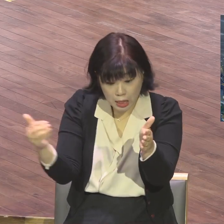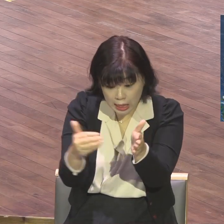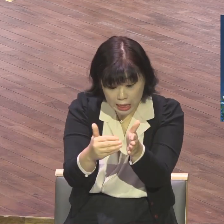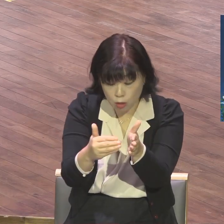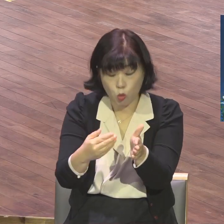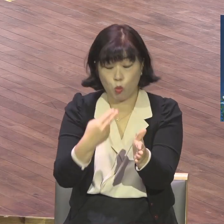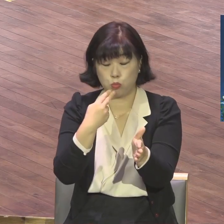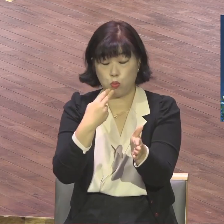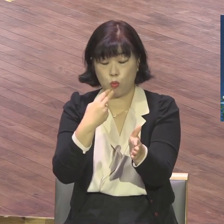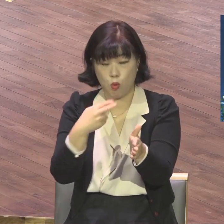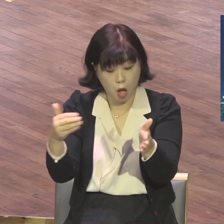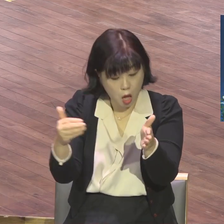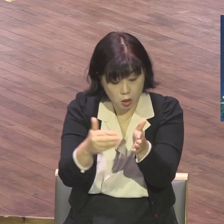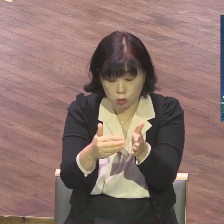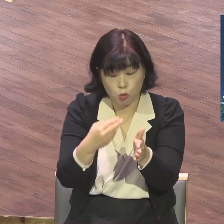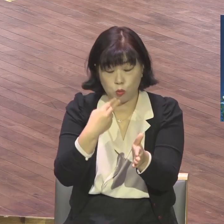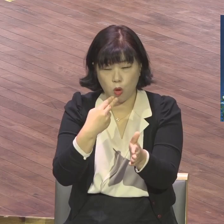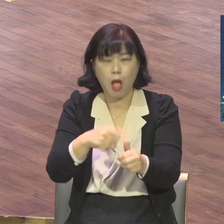가르치더라.